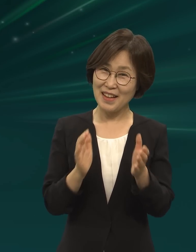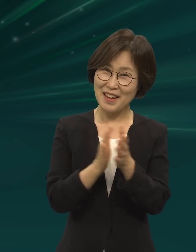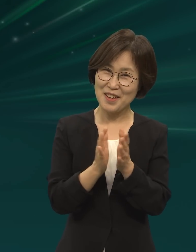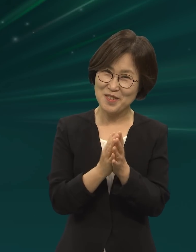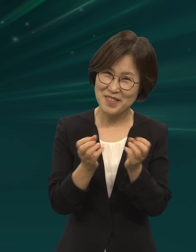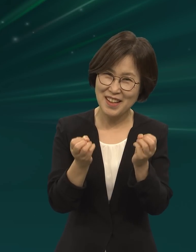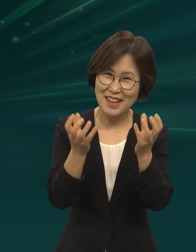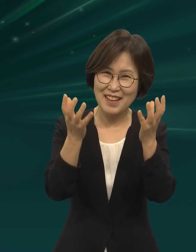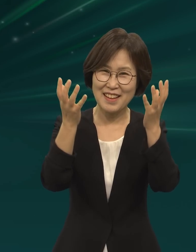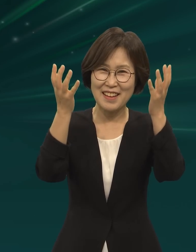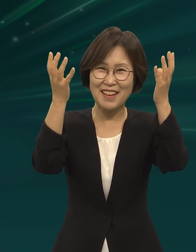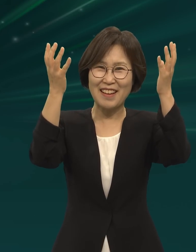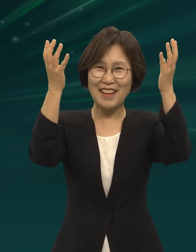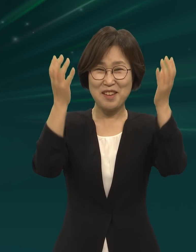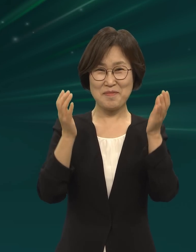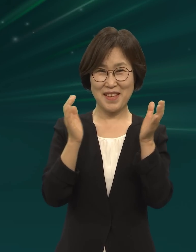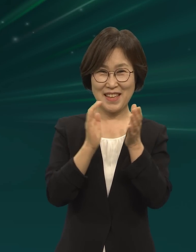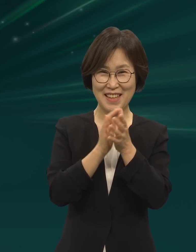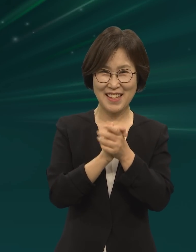할렐루야.